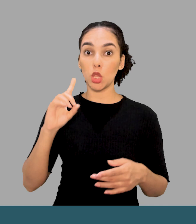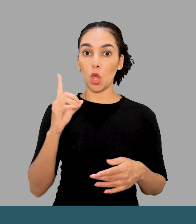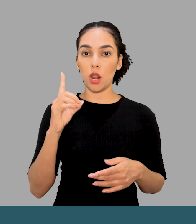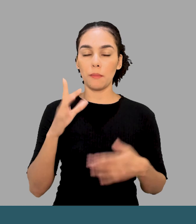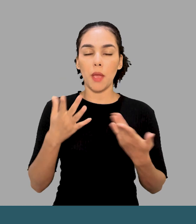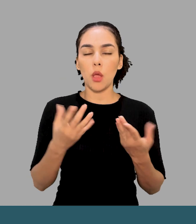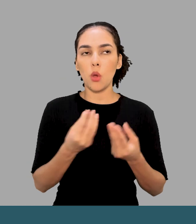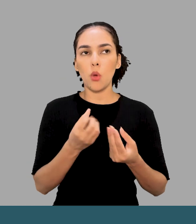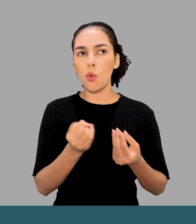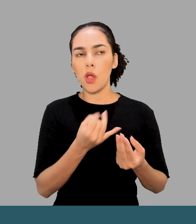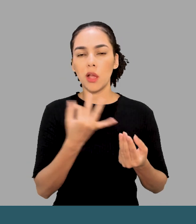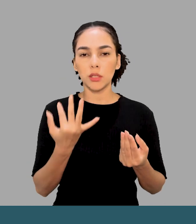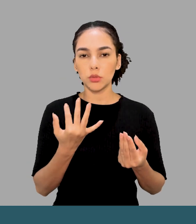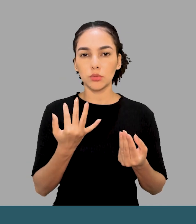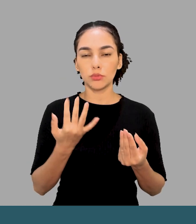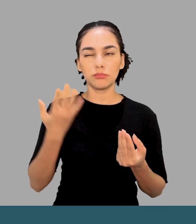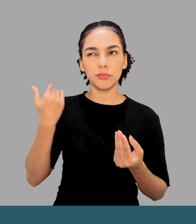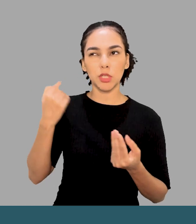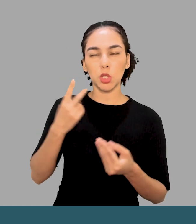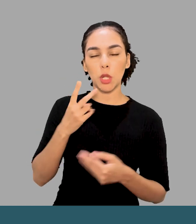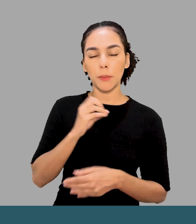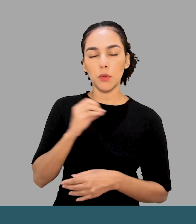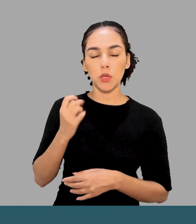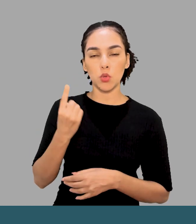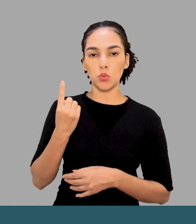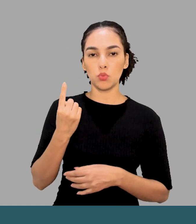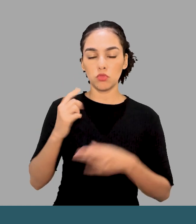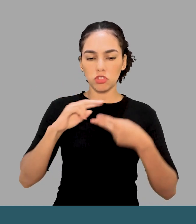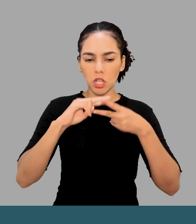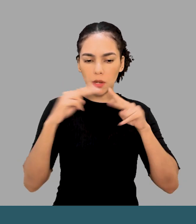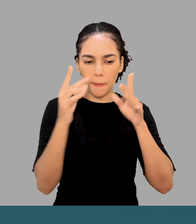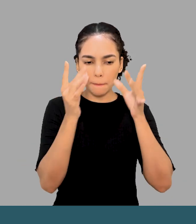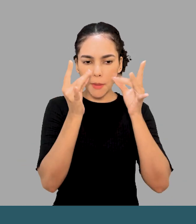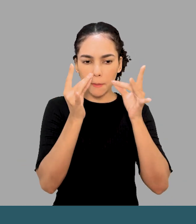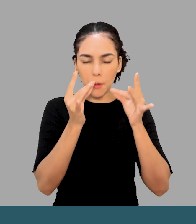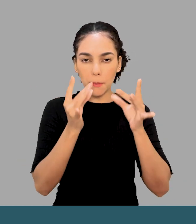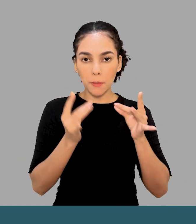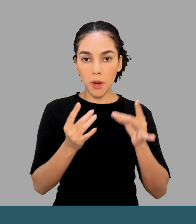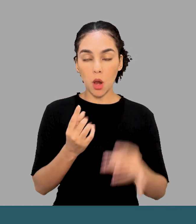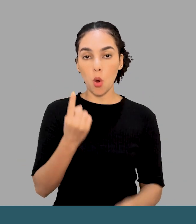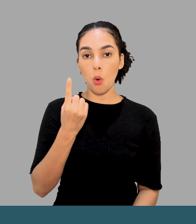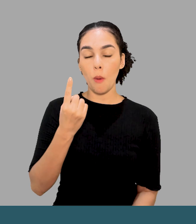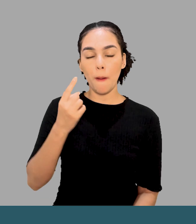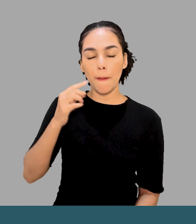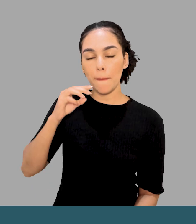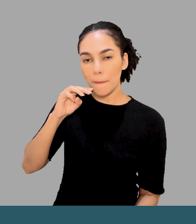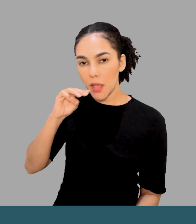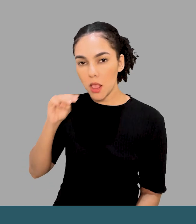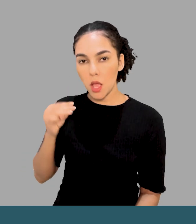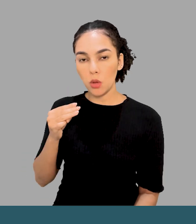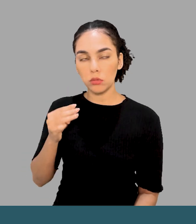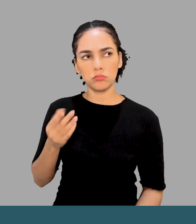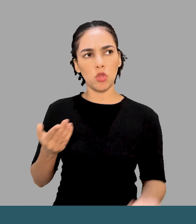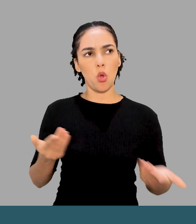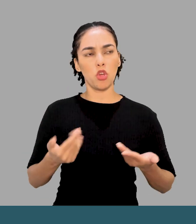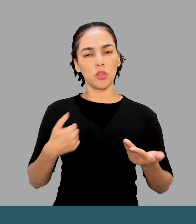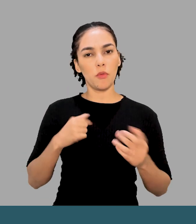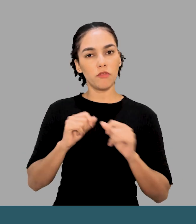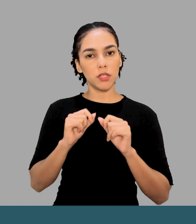de genoma? 2001. $1 bilhão e 200 milhões. E hoje, para eu